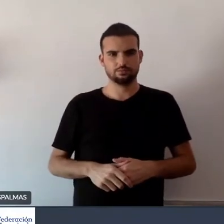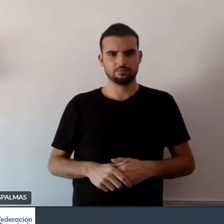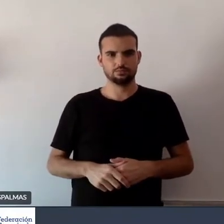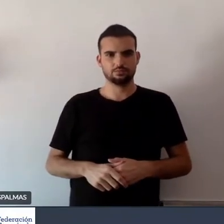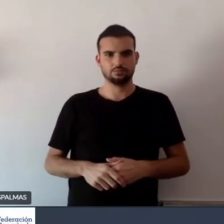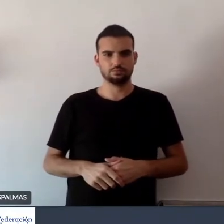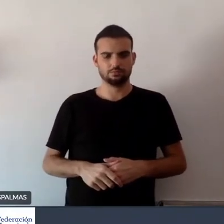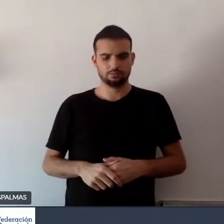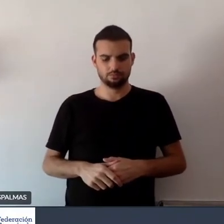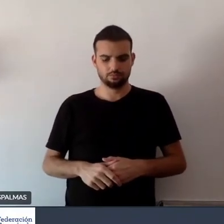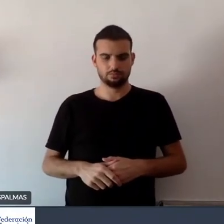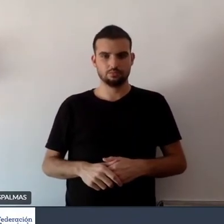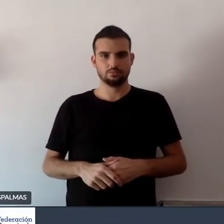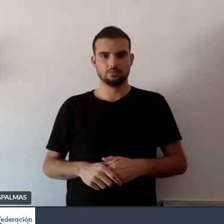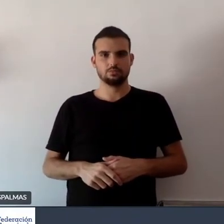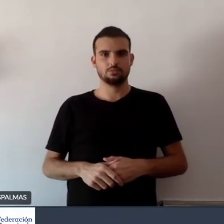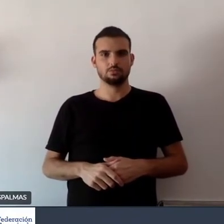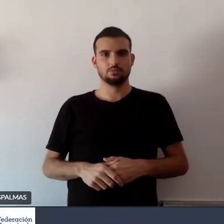Bloque directo lateral.